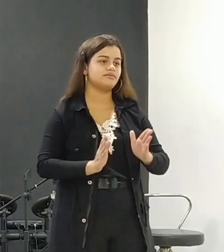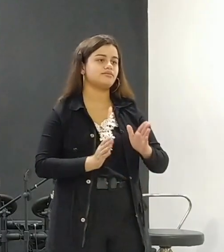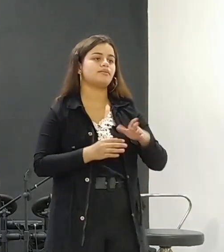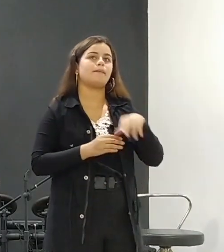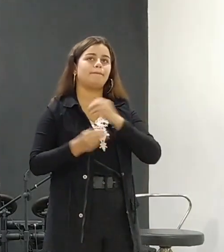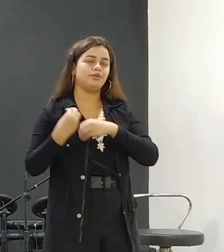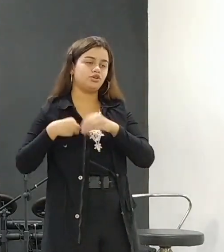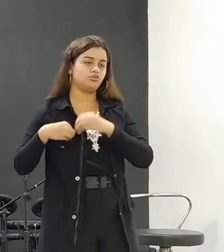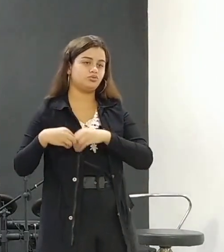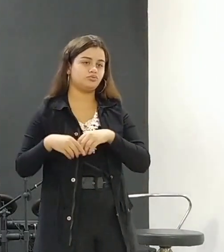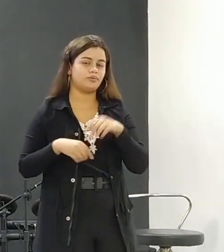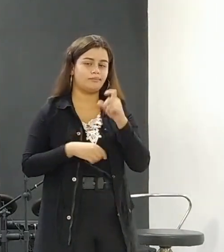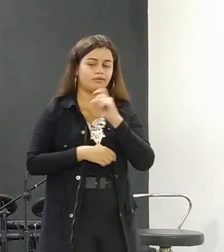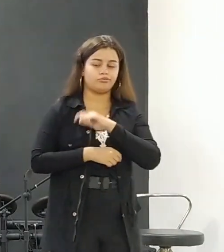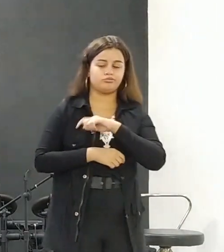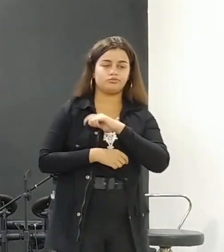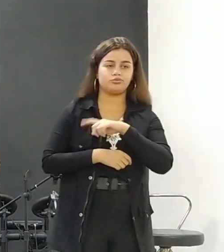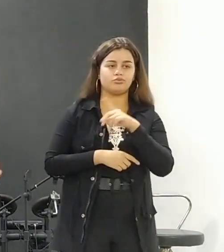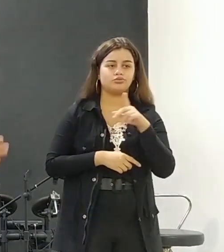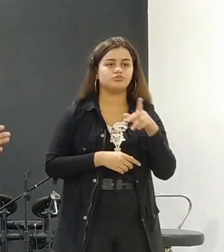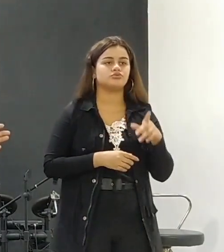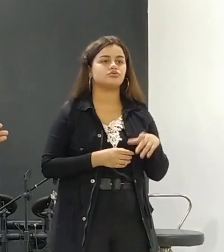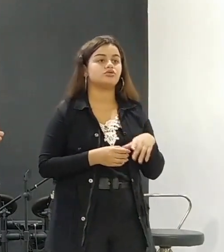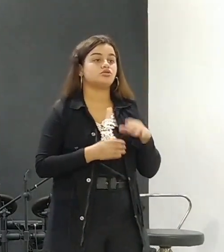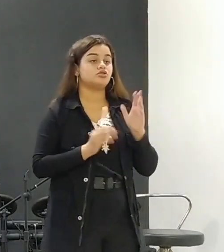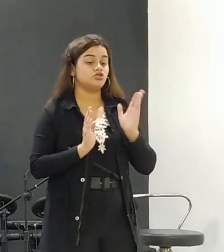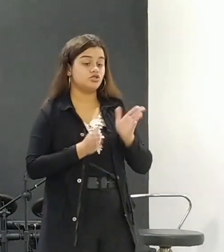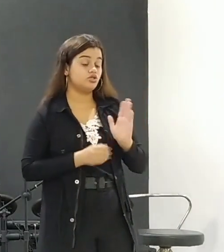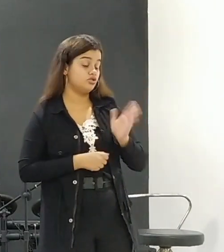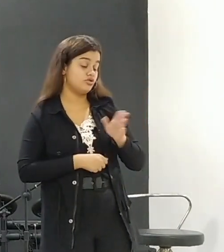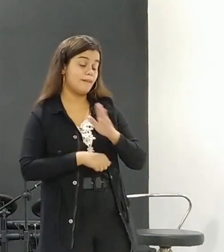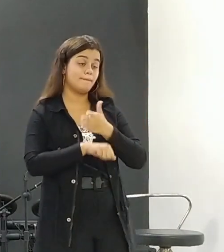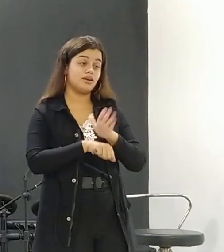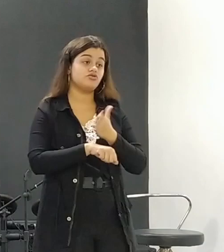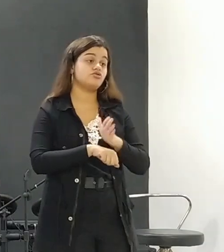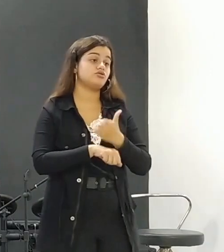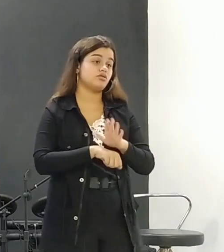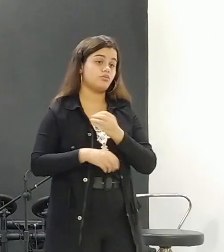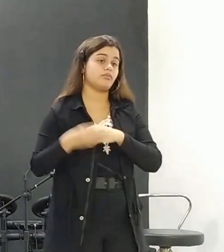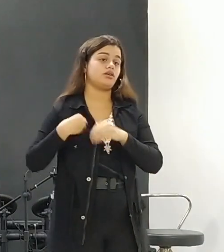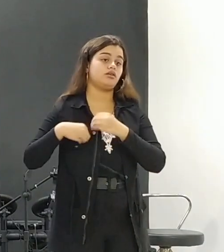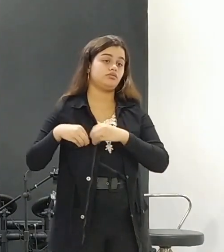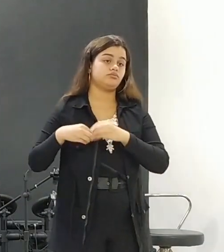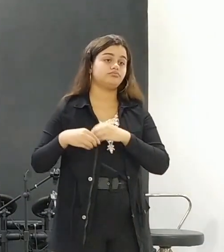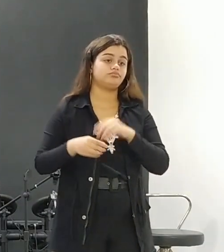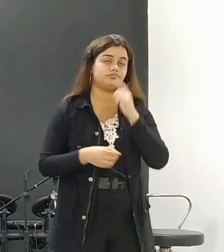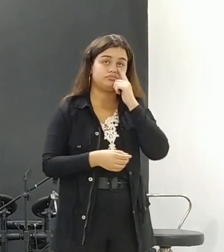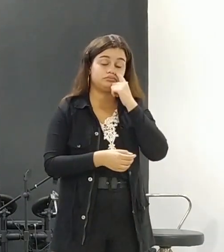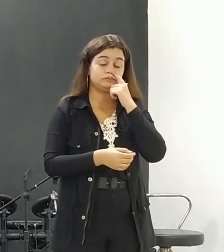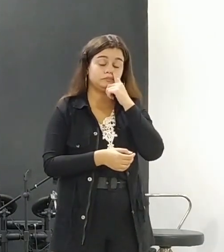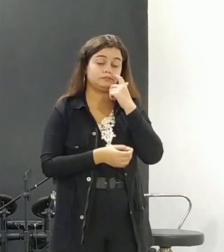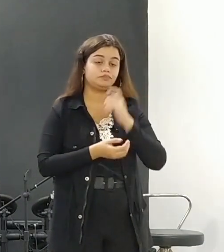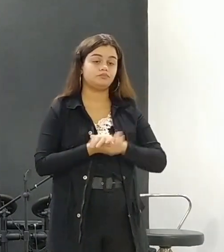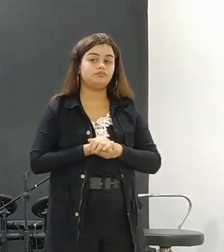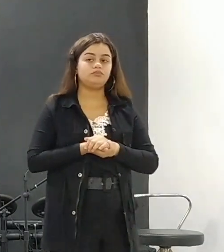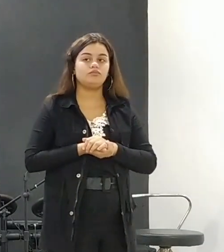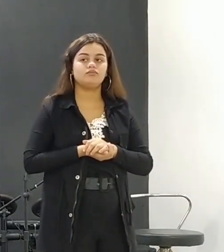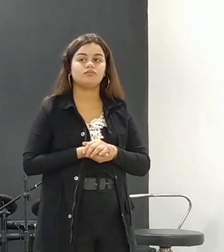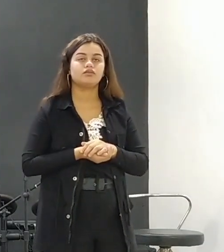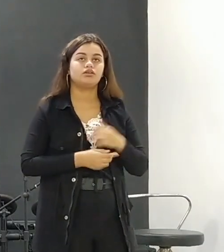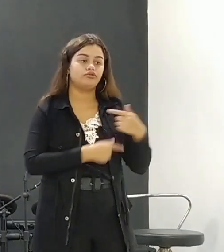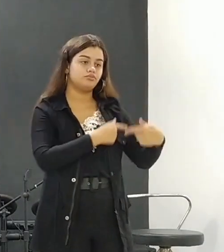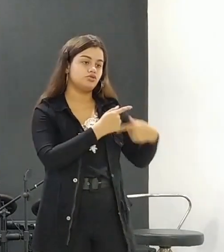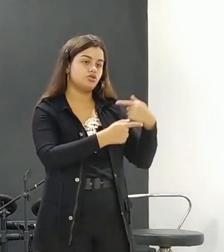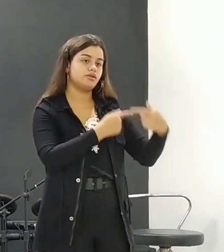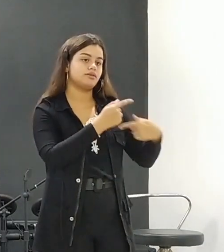mais malicioso, já começa a praticar o pecado. É uma coisa que está em nós. Nós herdamos isso de Adão, né? Mas